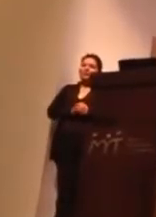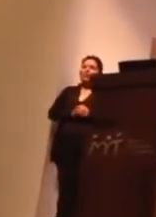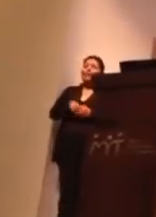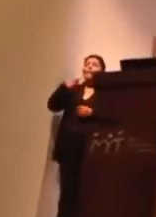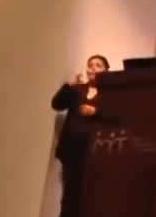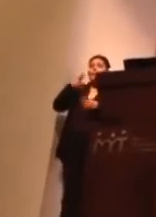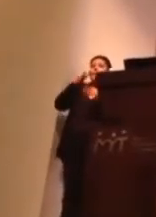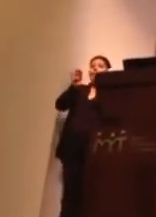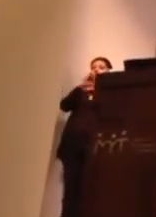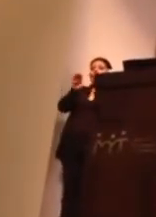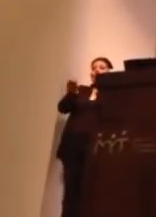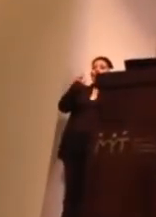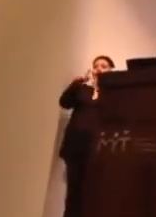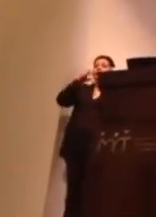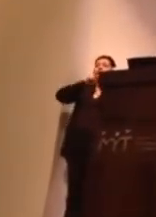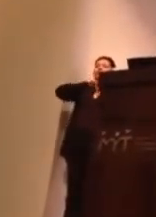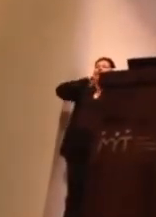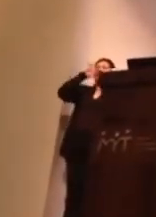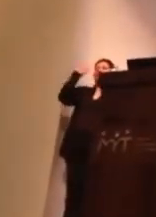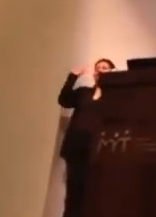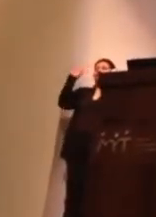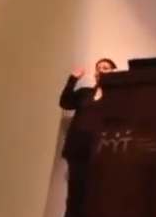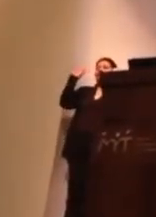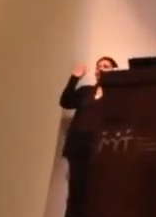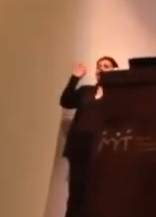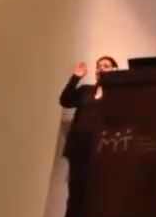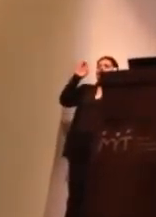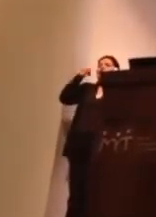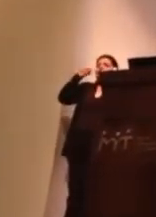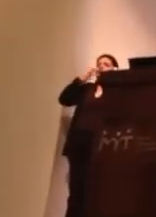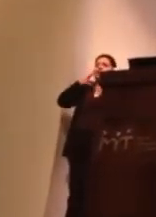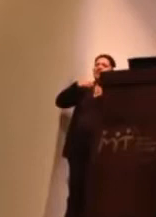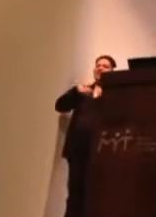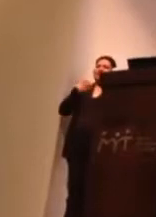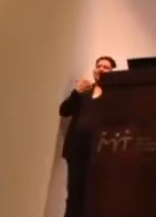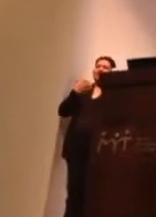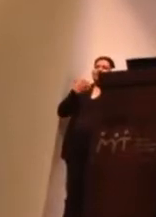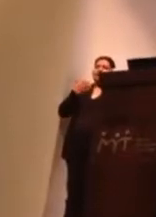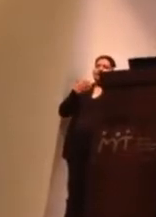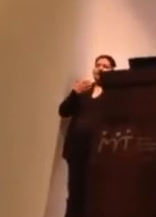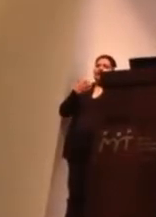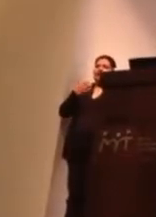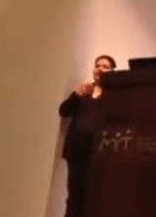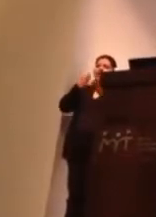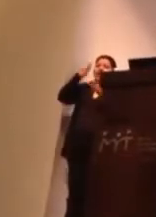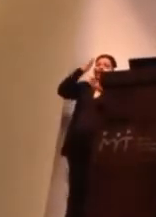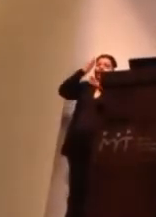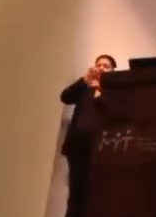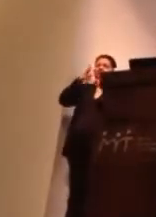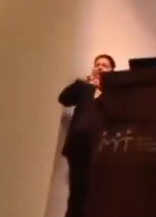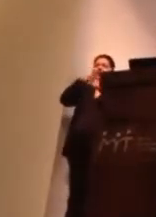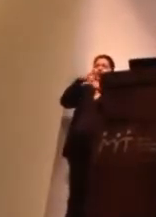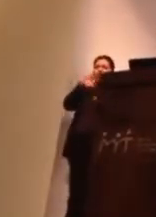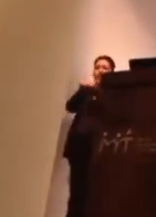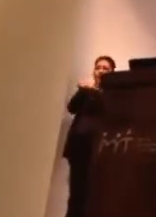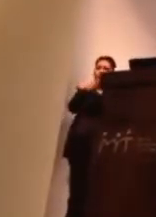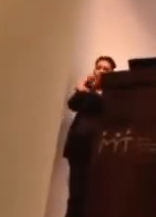Pero si, por ejemplo, se levantan de malas, lo que tienen que hacer es cortar ese pensamiento.